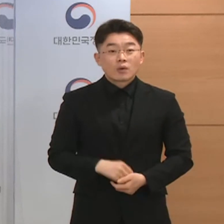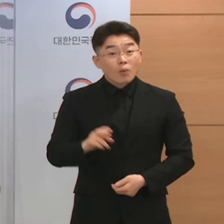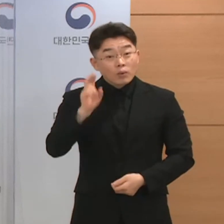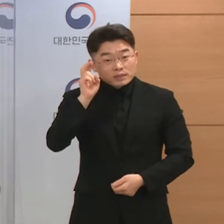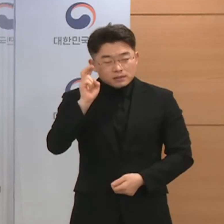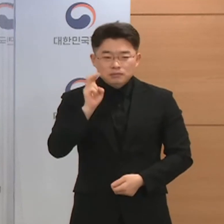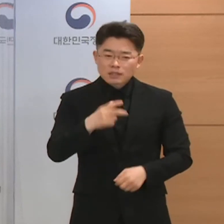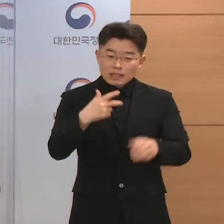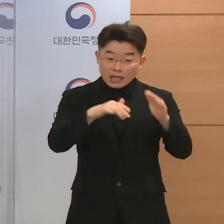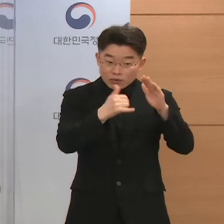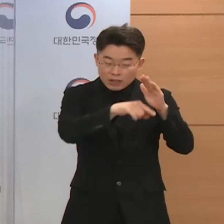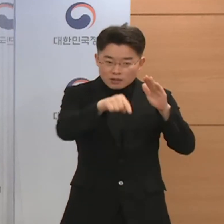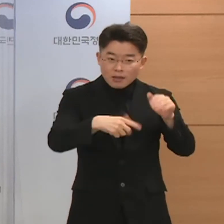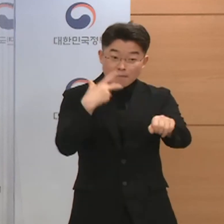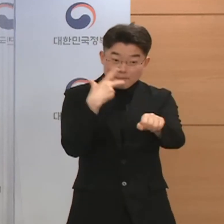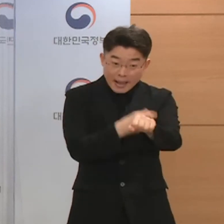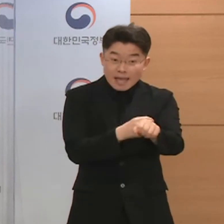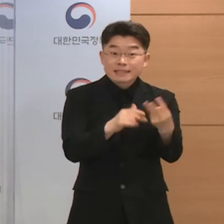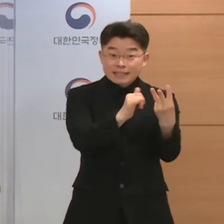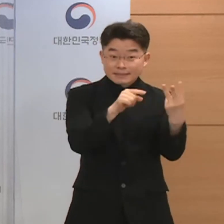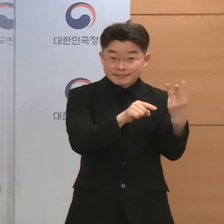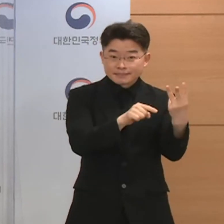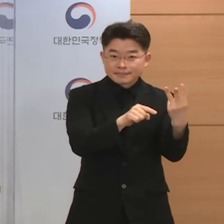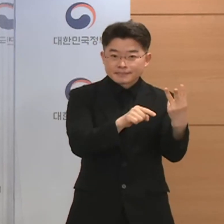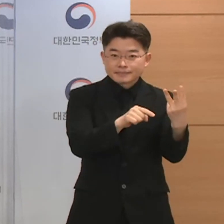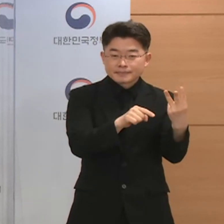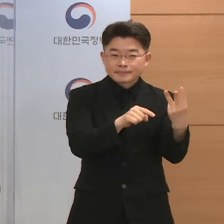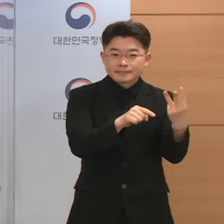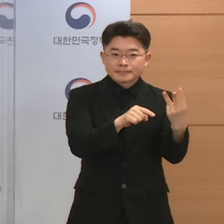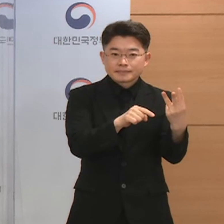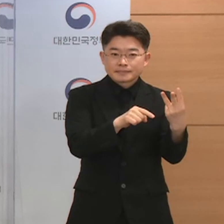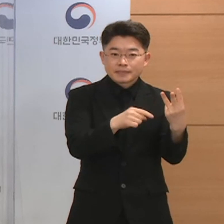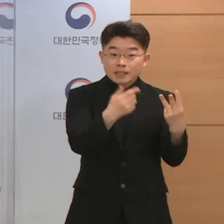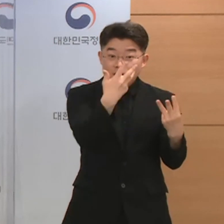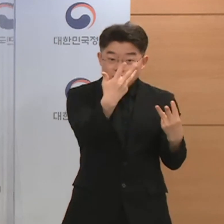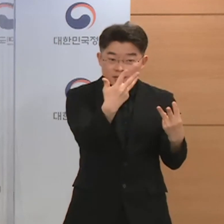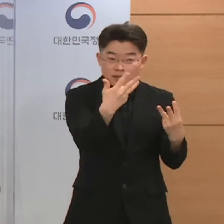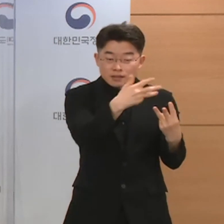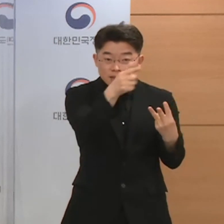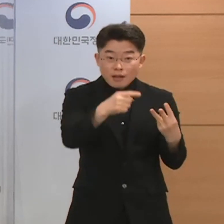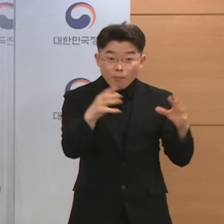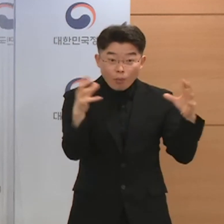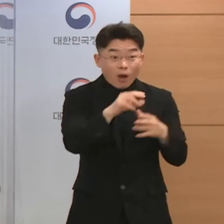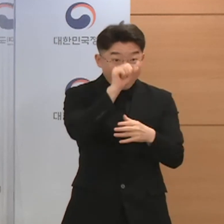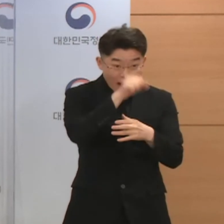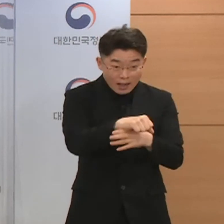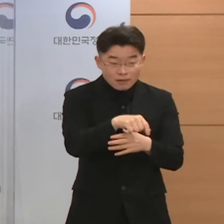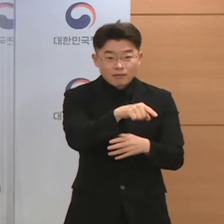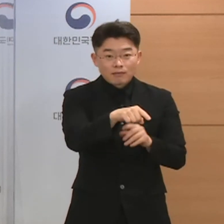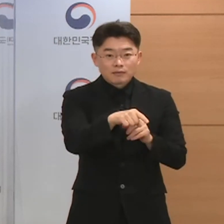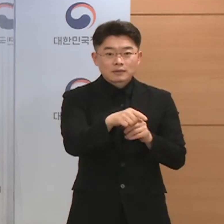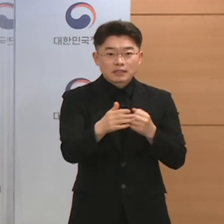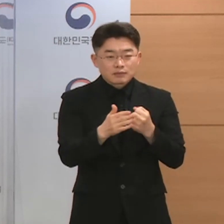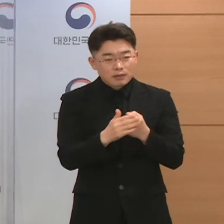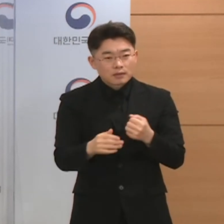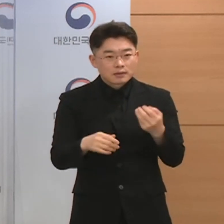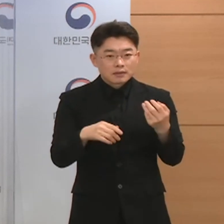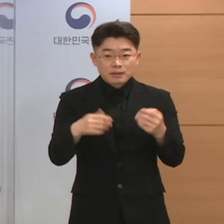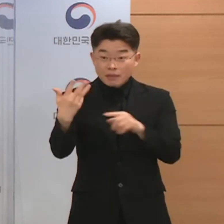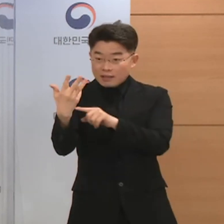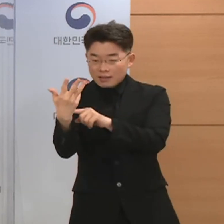내 접종자가 3명이면 8인까지의 모임에 이 적용 제한을 받을 때 이 3명은 제한받지 않으시기